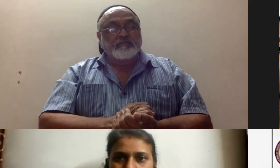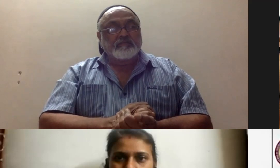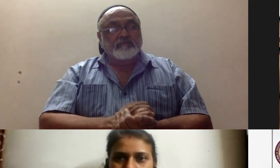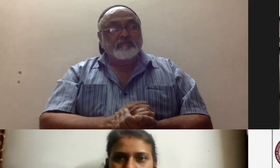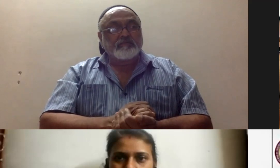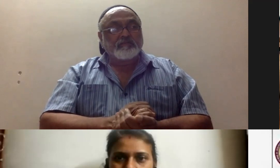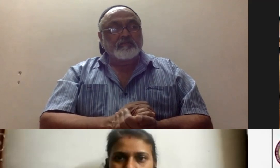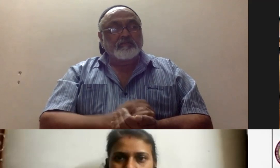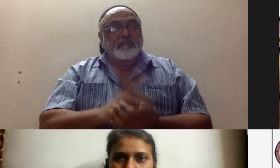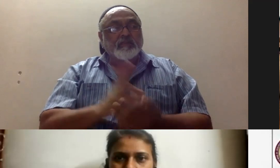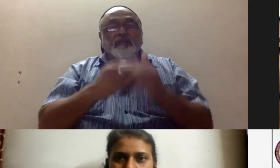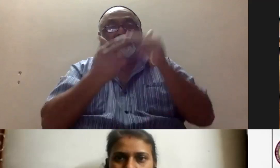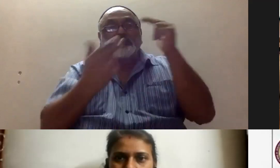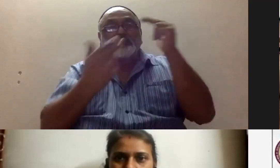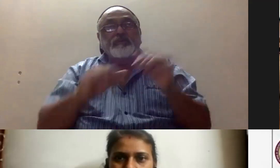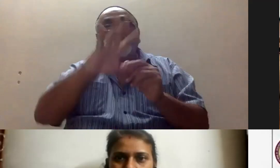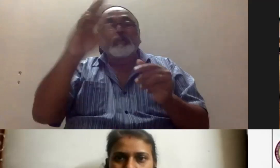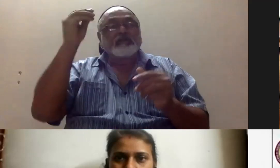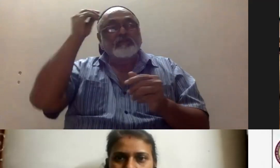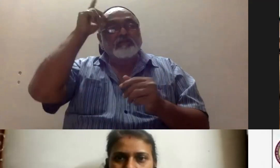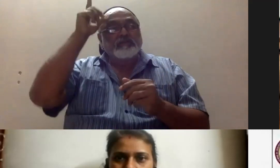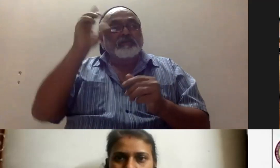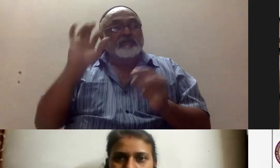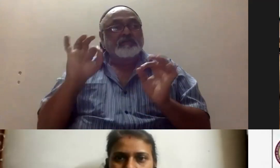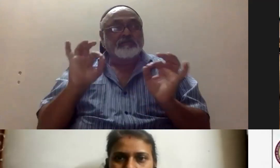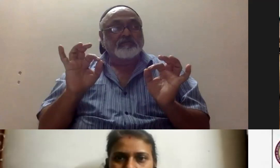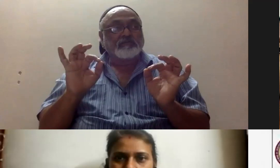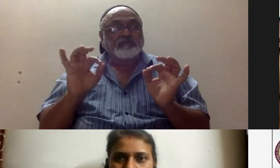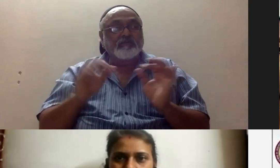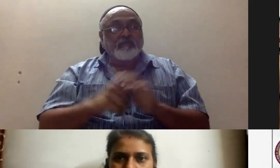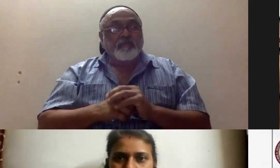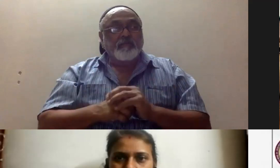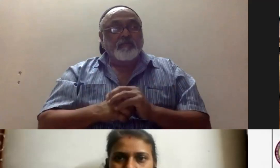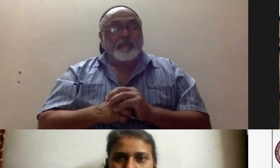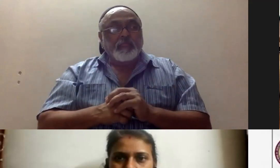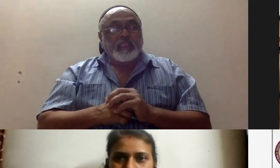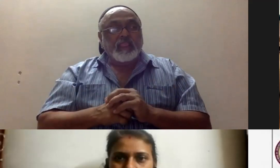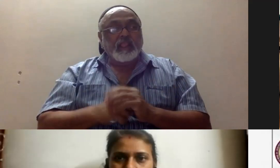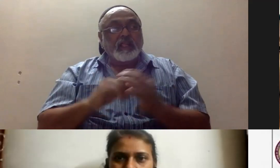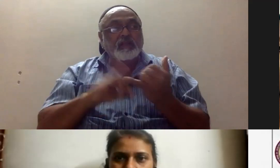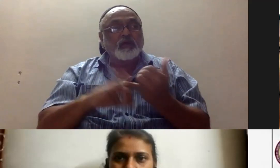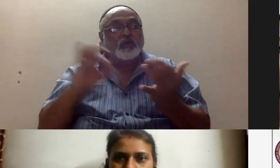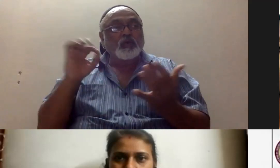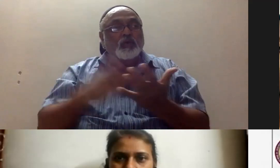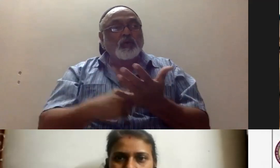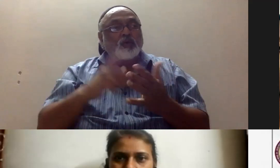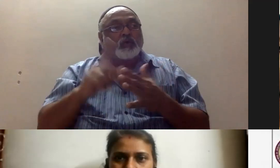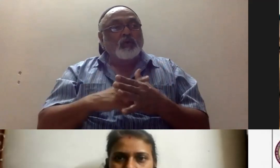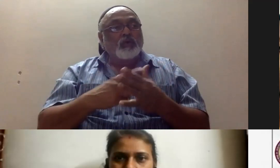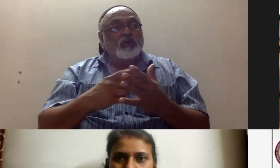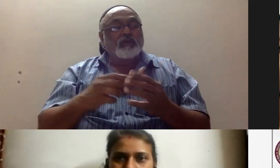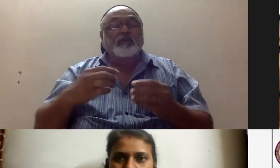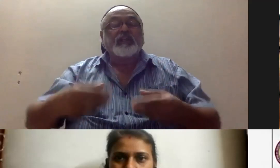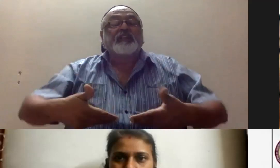तो संपूर्ण रूप से यथार्थ को धरातल में रही, किंतु मैम सूरज से हम लोग काफी हद तक प्रेरित होते हैं, लेकिन